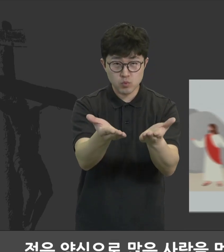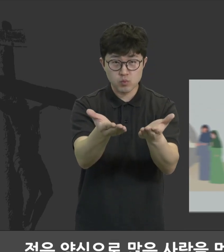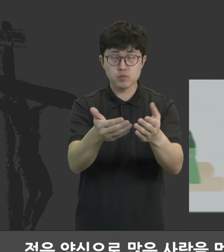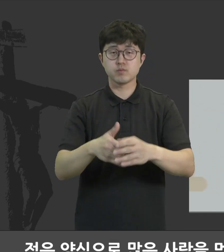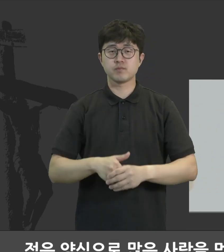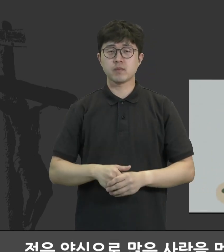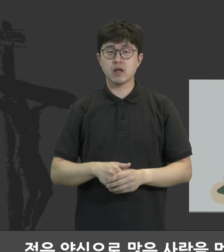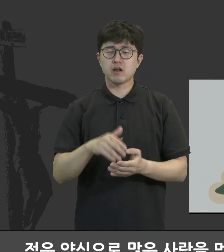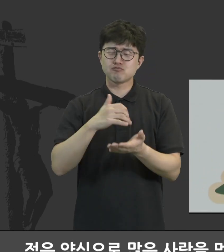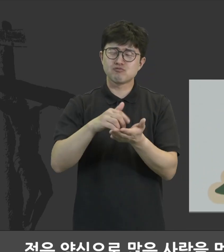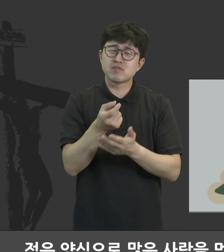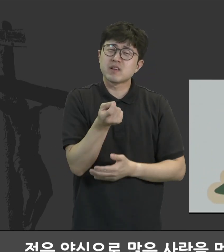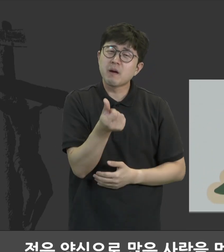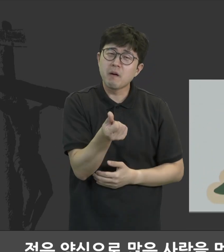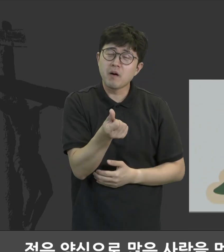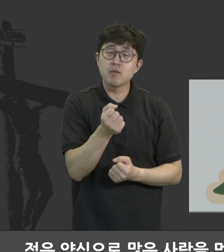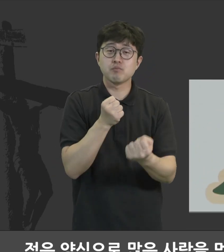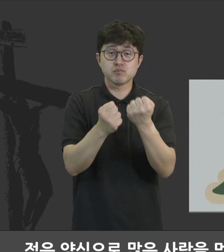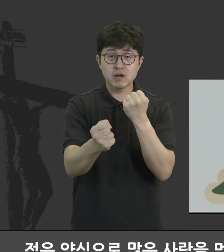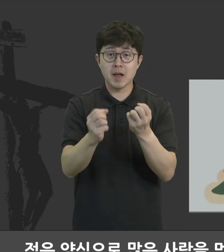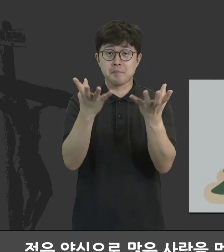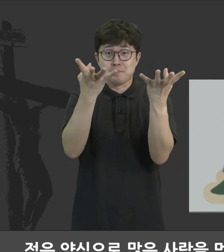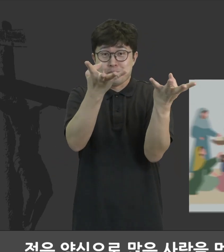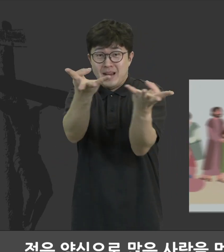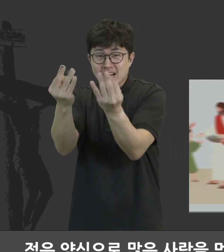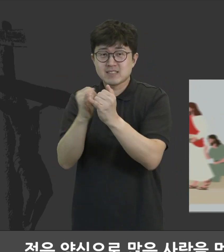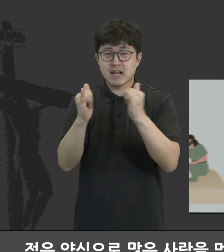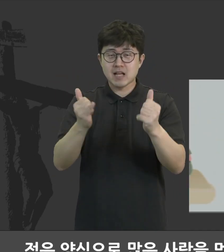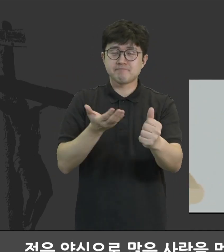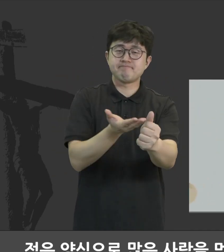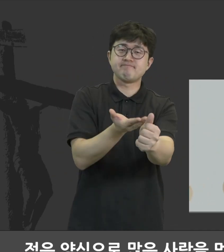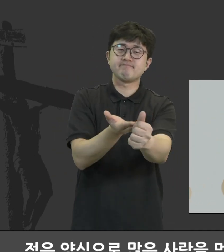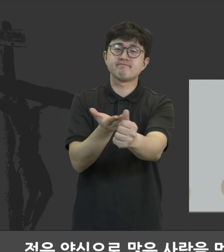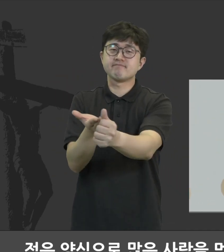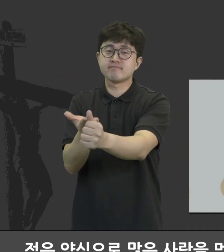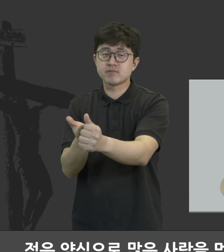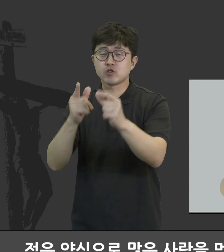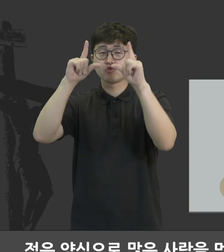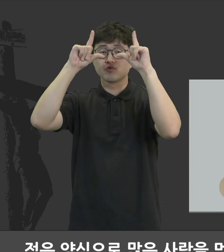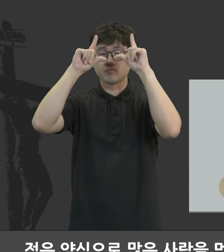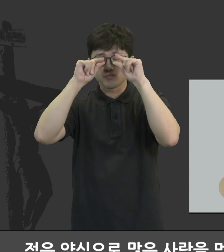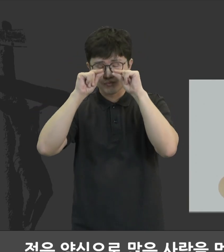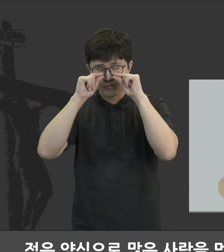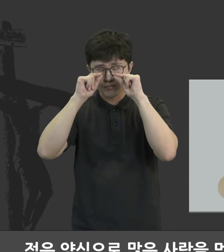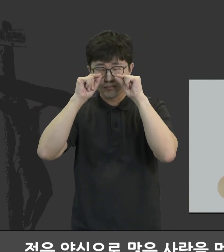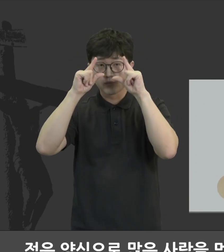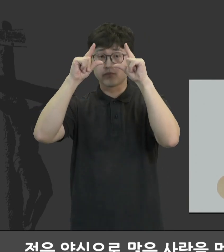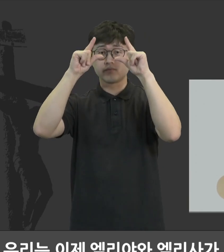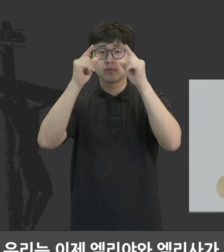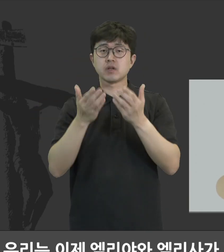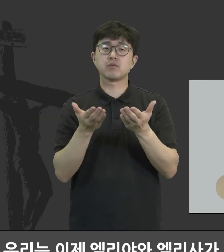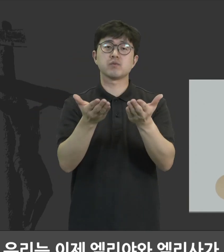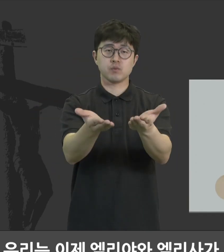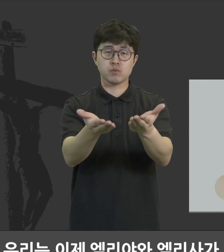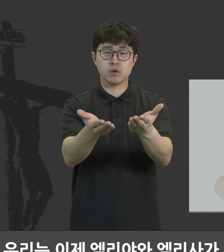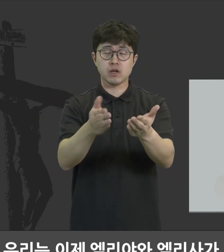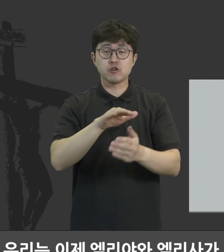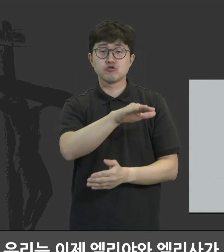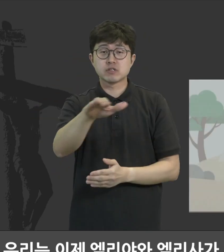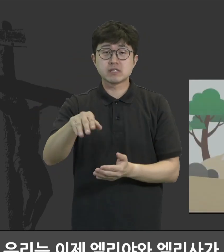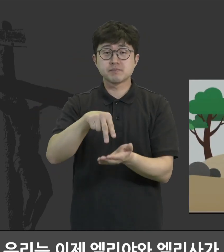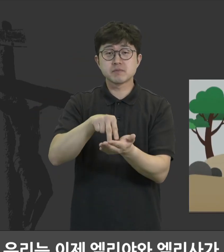적은 양식으로 많은 사람을 먹이기도 하시며 눈을 멀게도 하시고 보게도 하셨습니다.